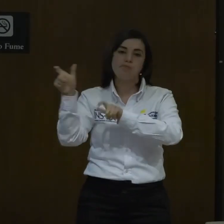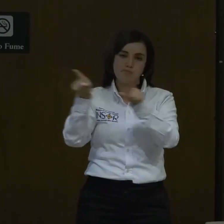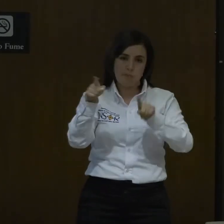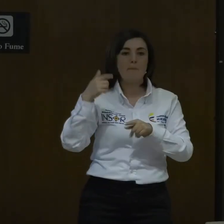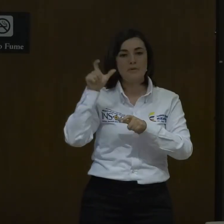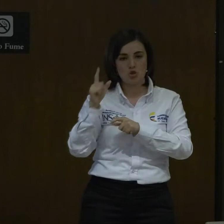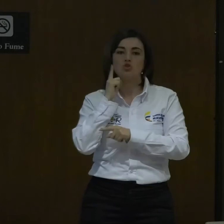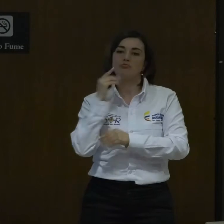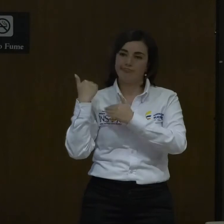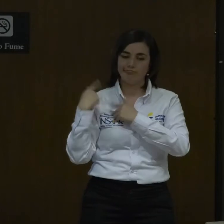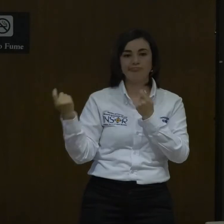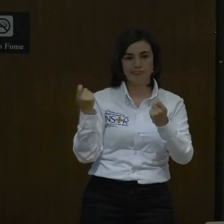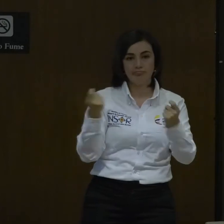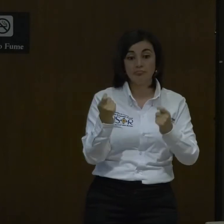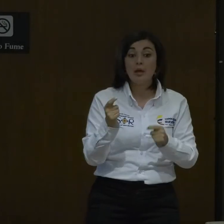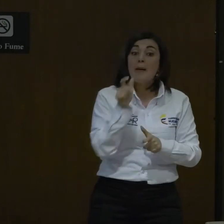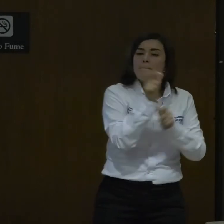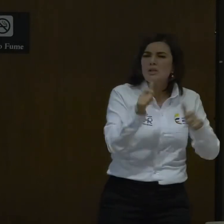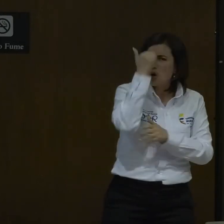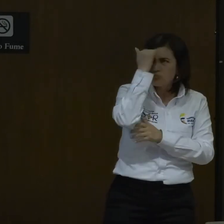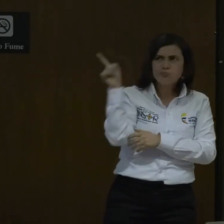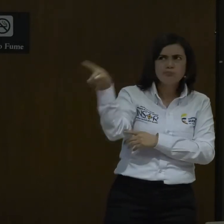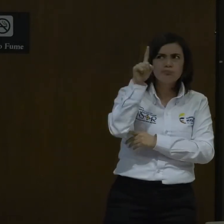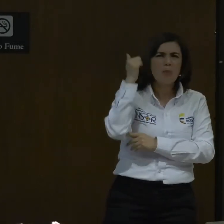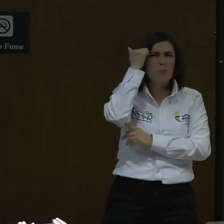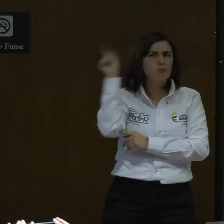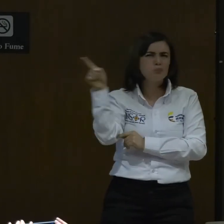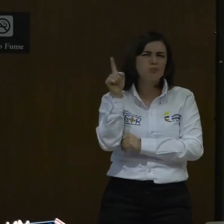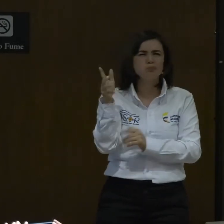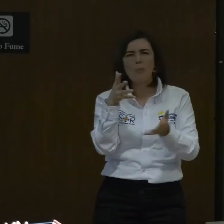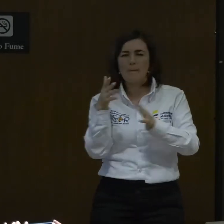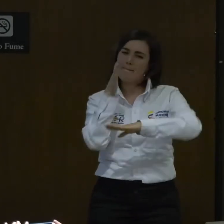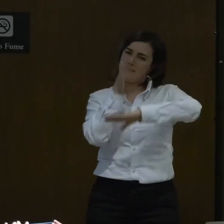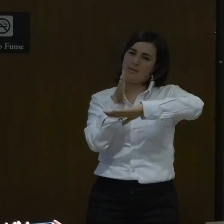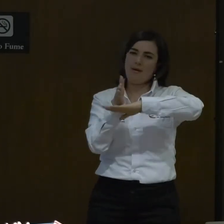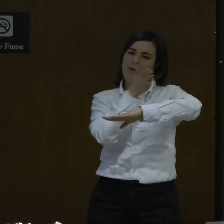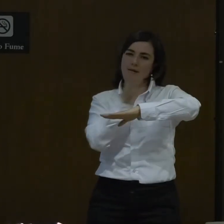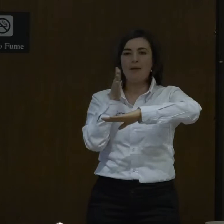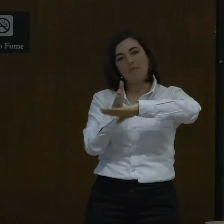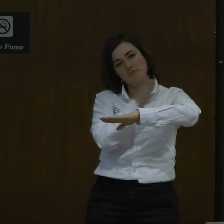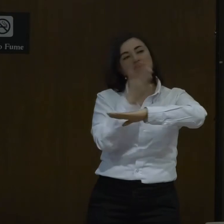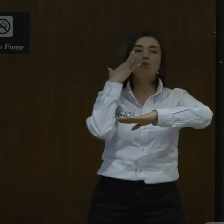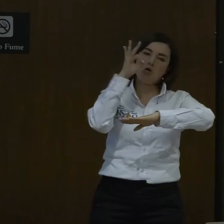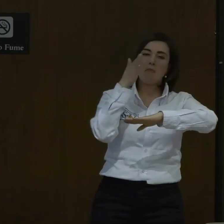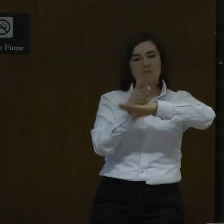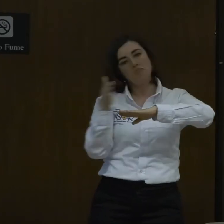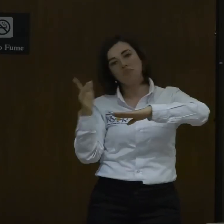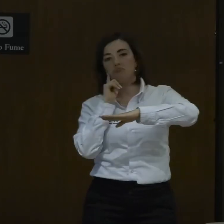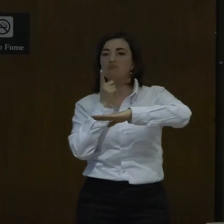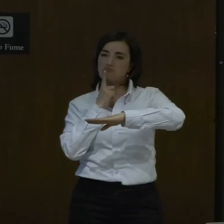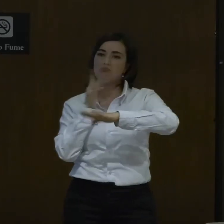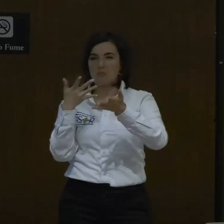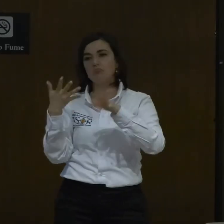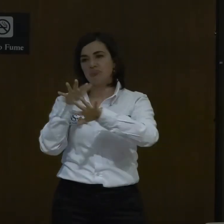sordas. En cuanto al profesorado, ahora mismo hay más o menos como mitad y mitad. La mitad de los profesores son oyentes y la mitad